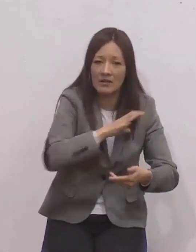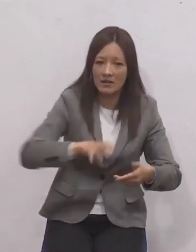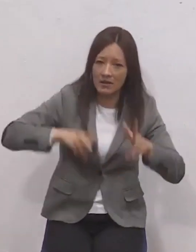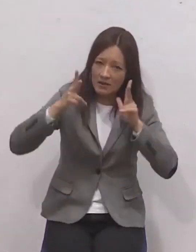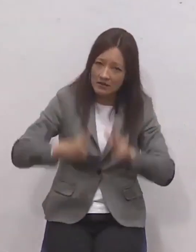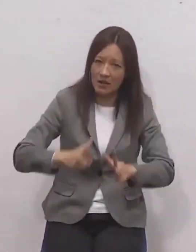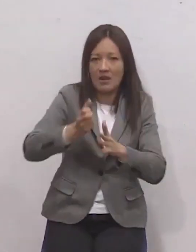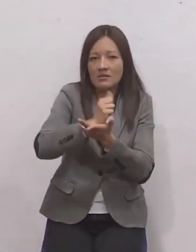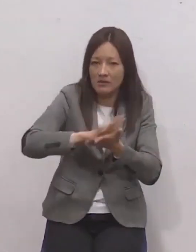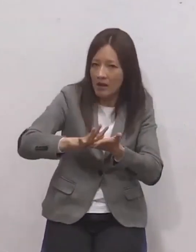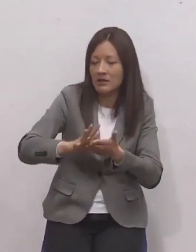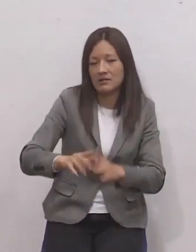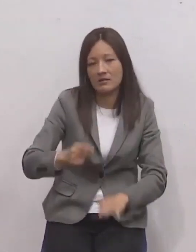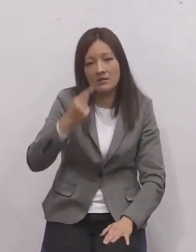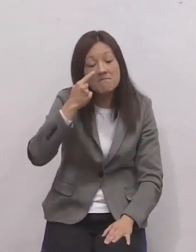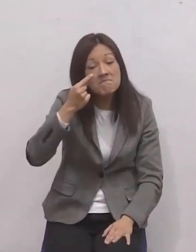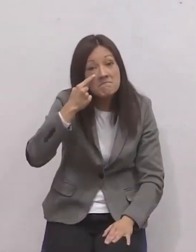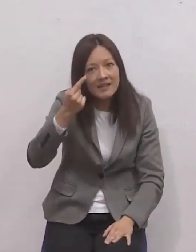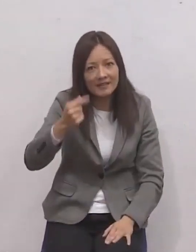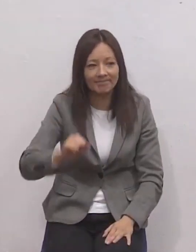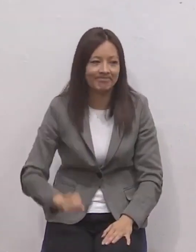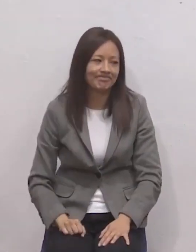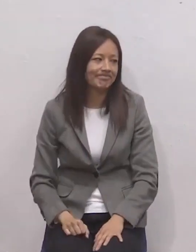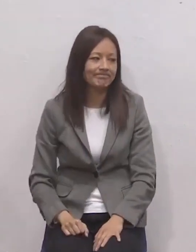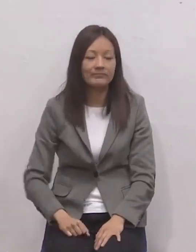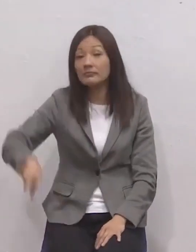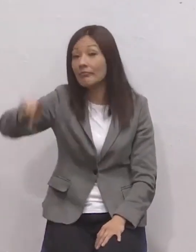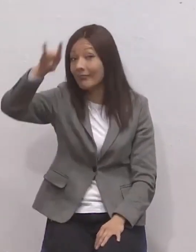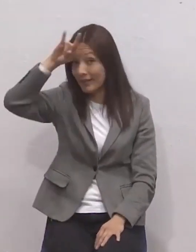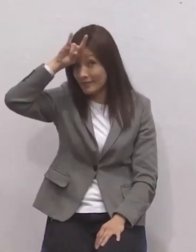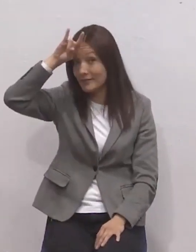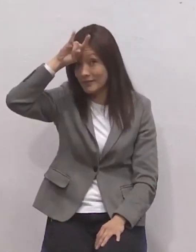mire, Satanás envió